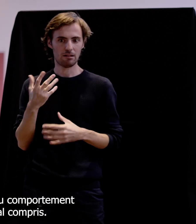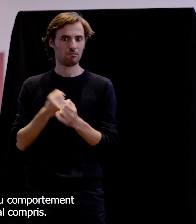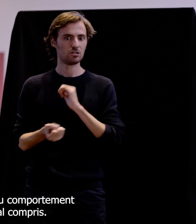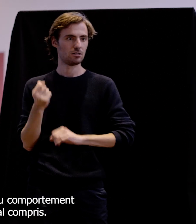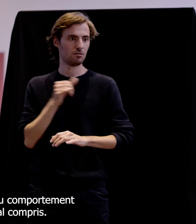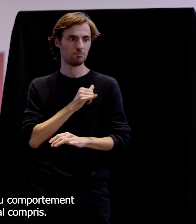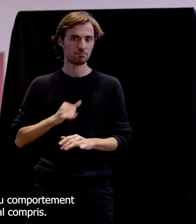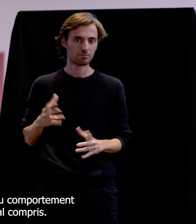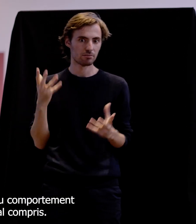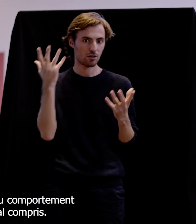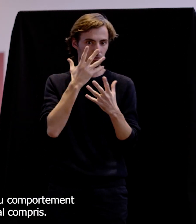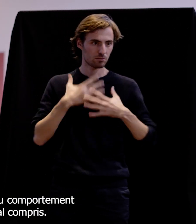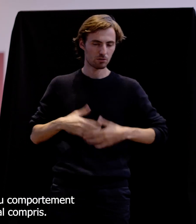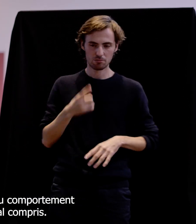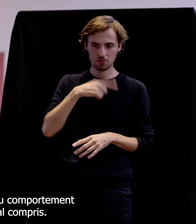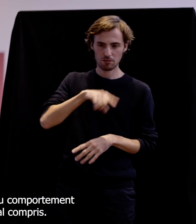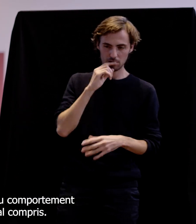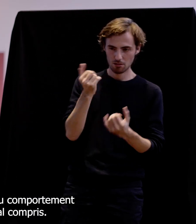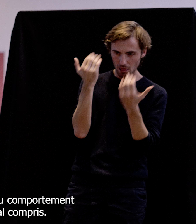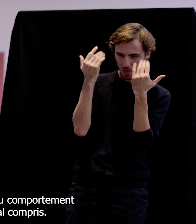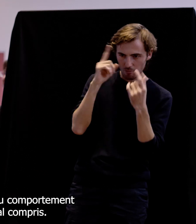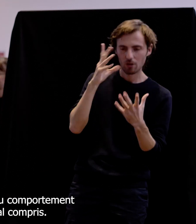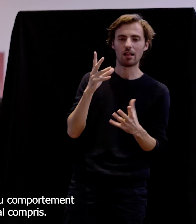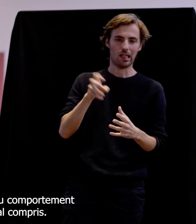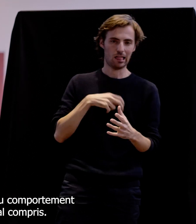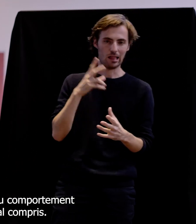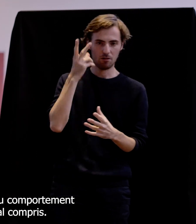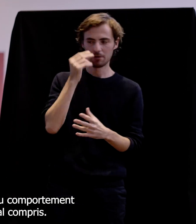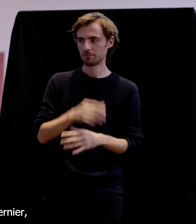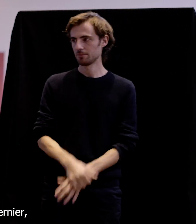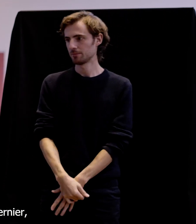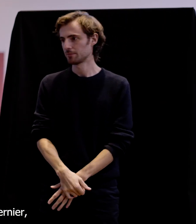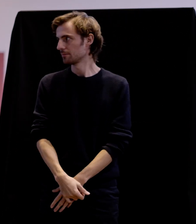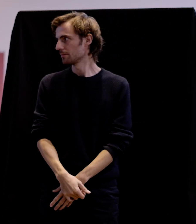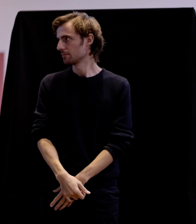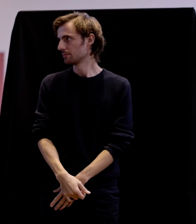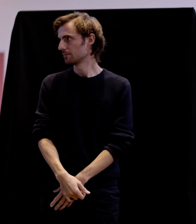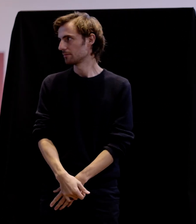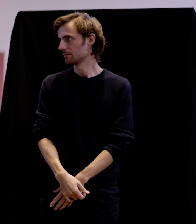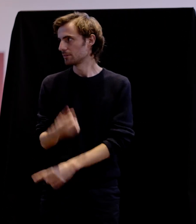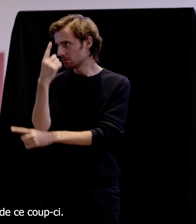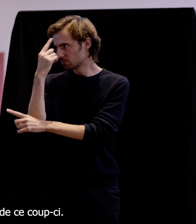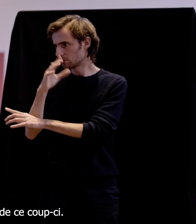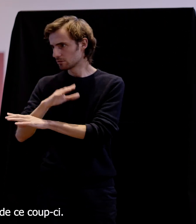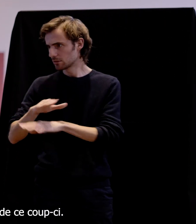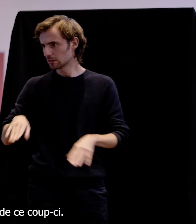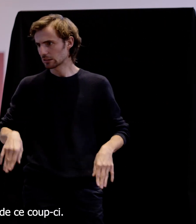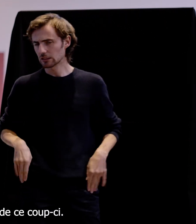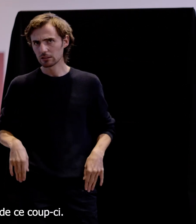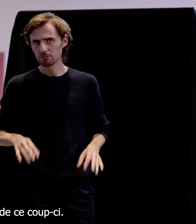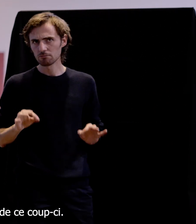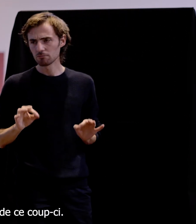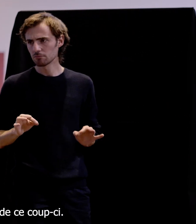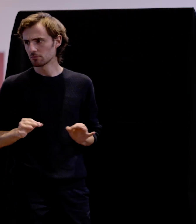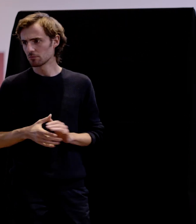avec des troubles du comportement qui étaient mal compris. Je crois que c'est le dernier